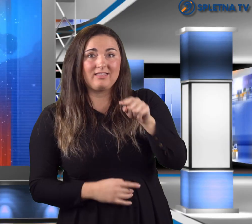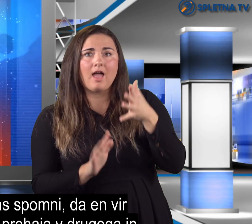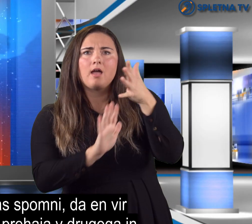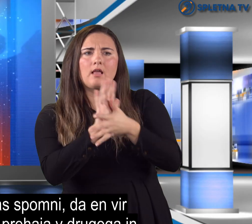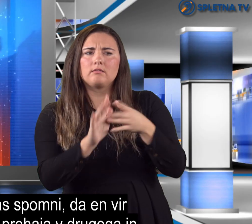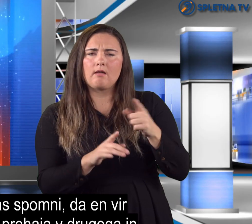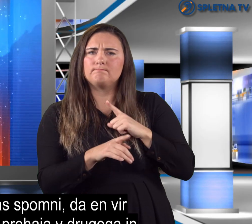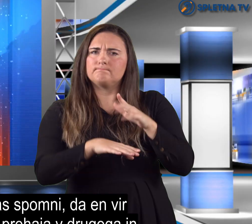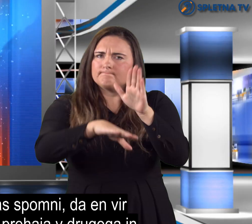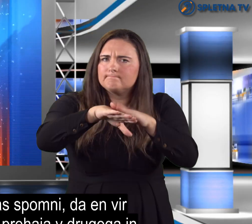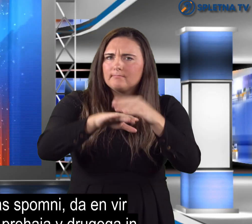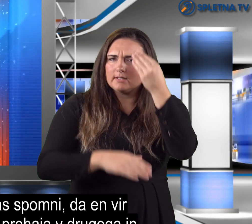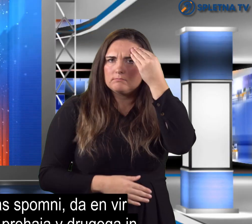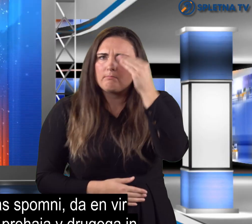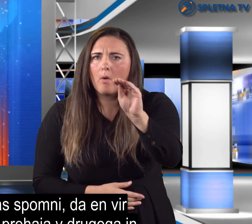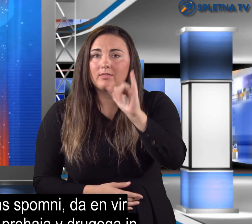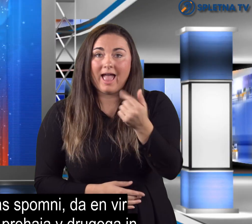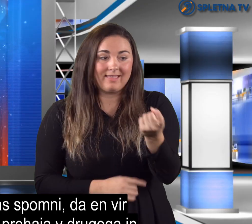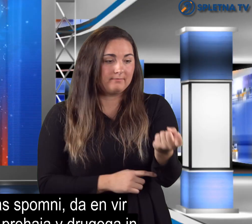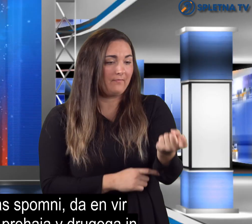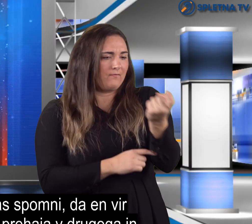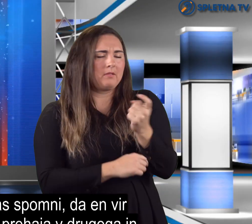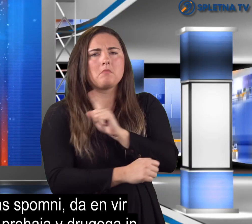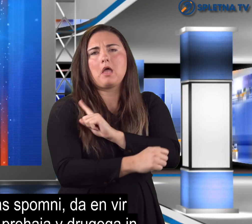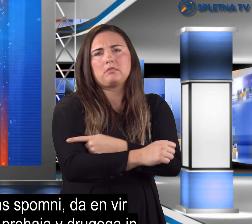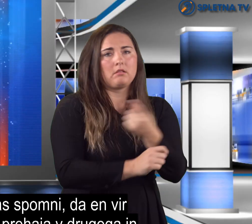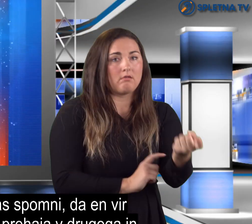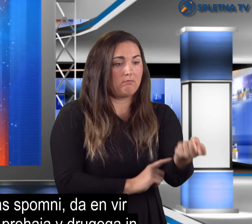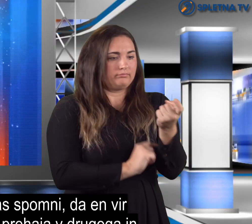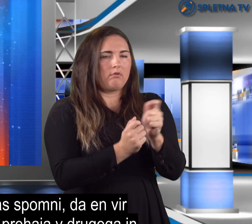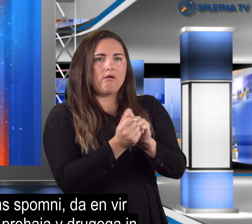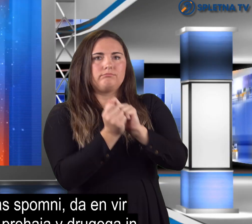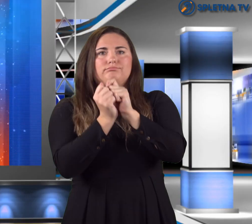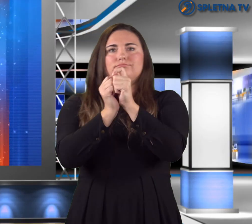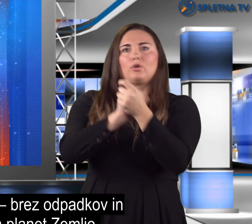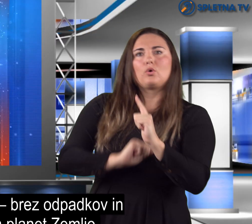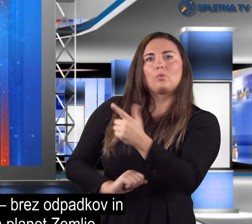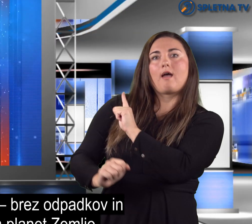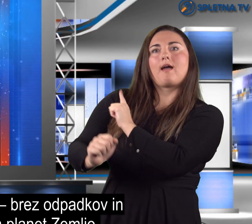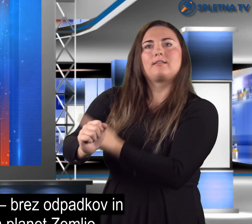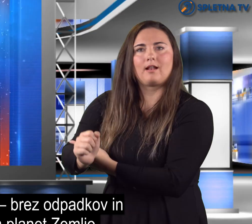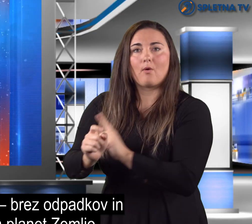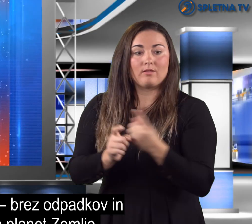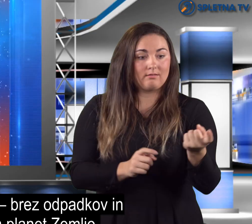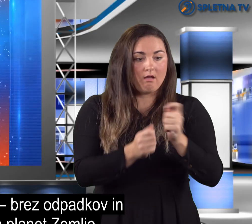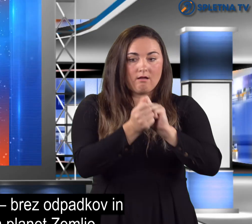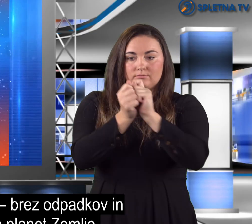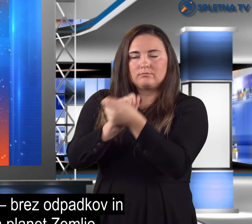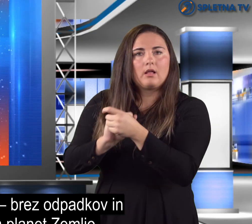Ta kretnja nas spomni, da en vir energije lahko prehaja v drugega in se obnavlja, brez odpadkov in škode